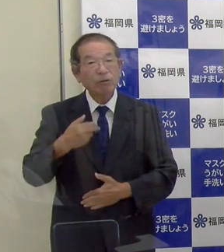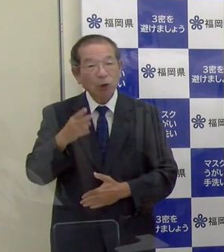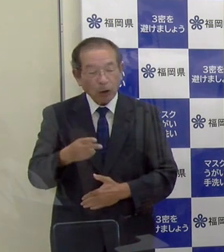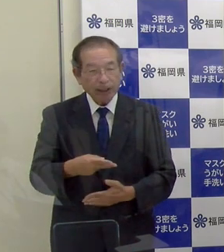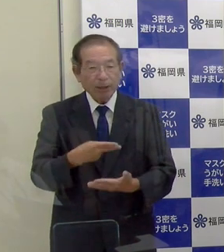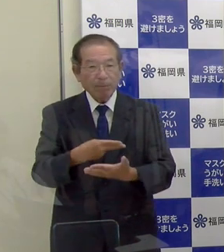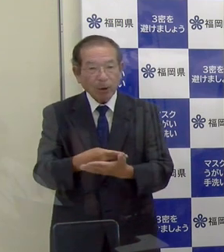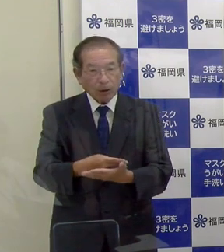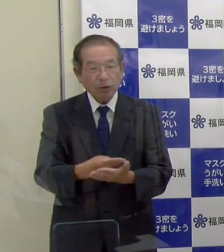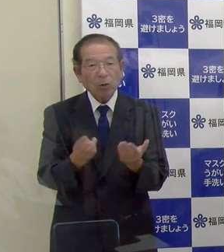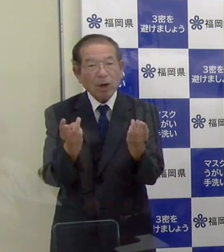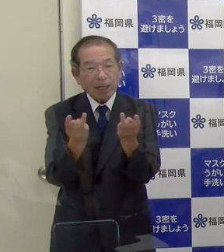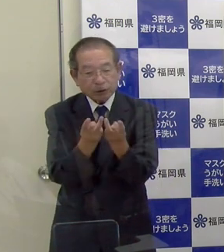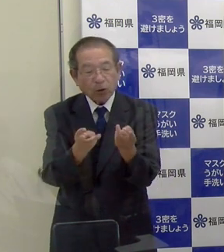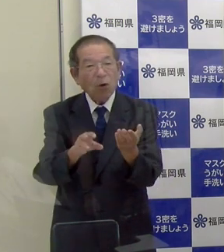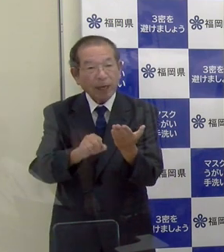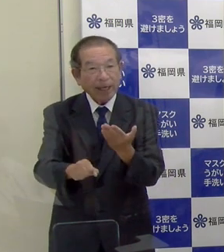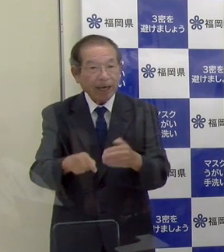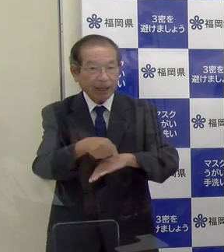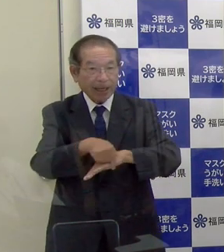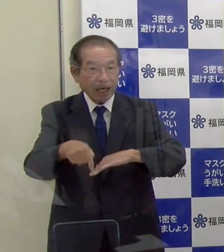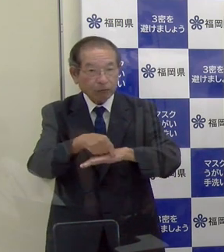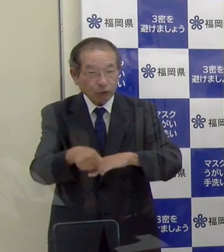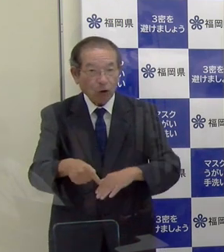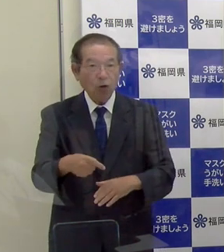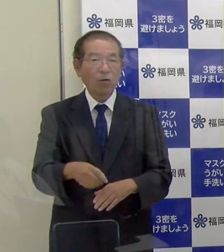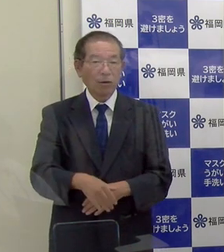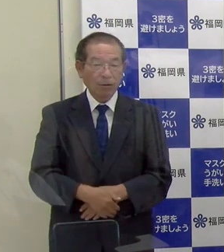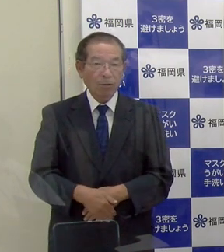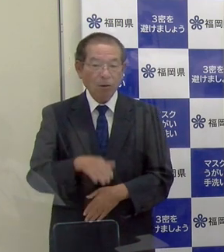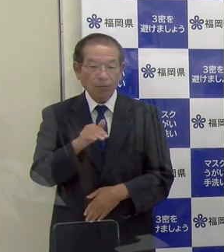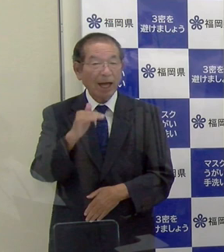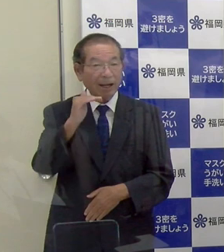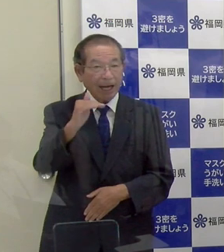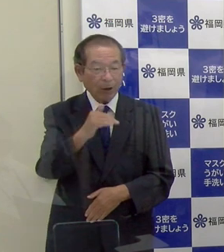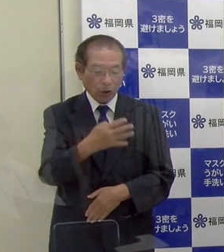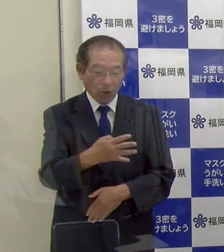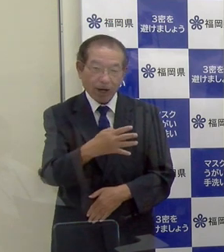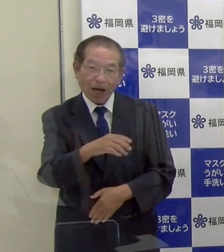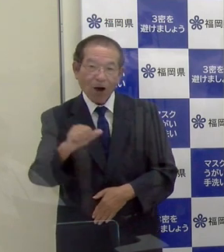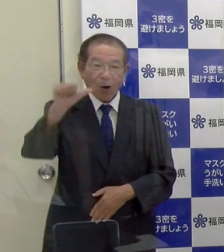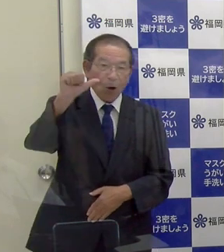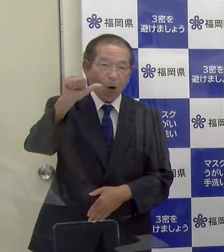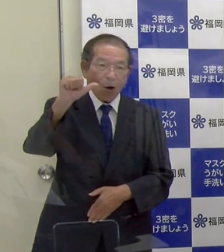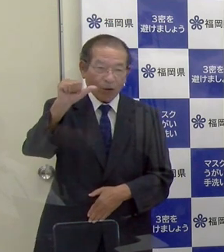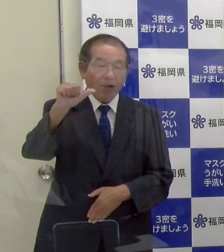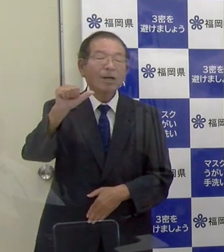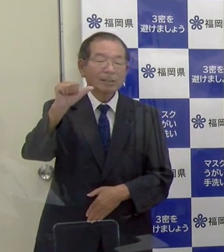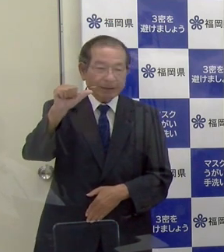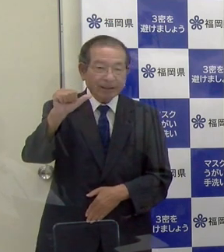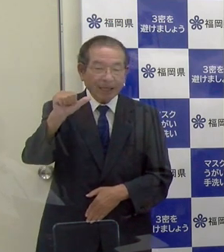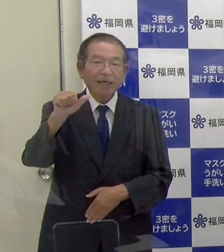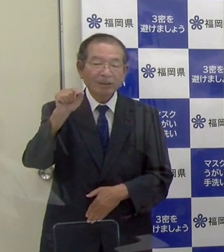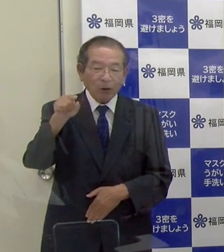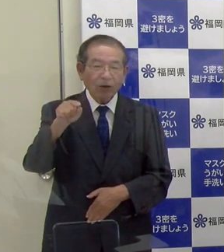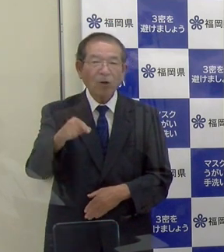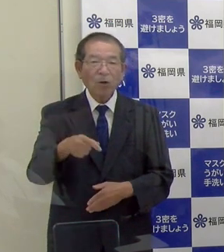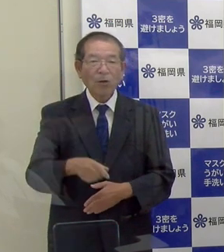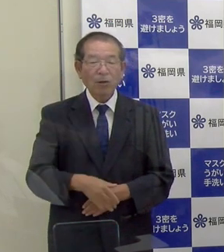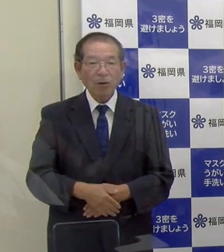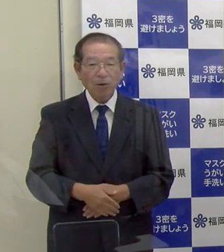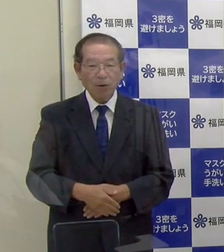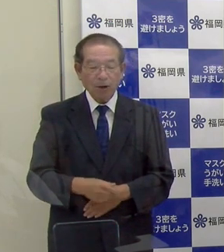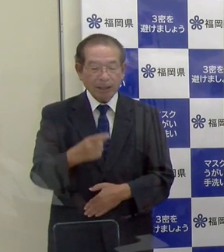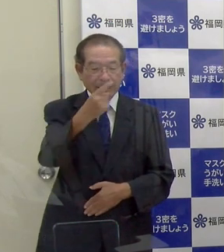病床確保計画のフェーズを4から最上位の後に引き上げまして素行病床をこれ